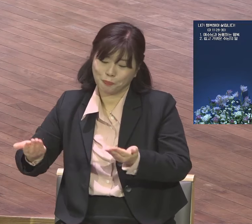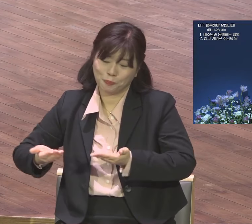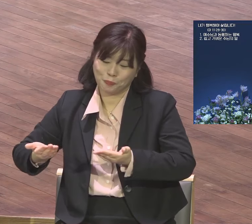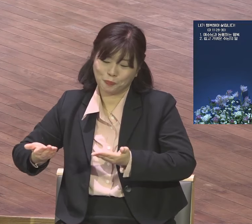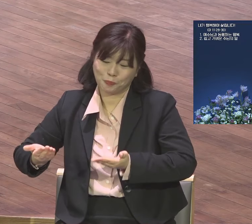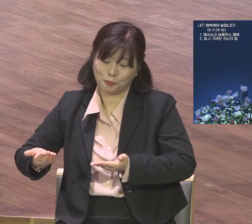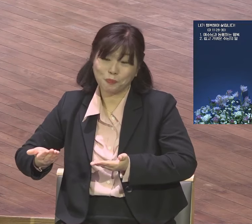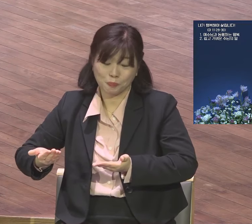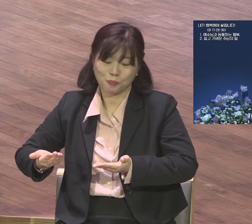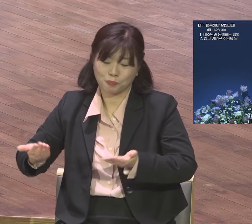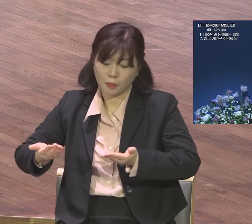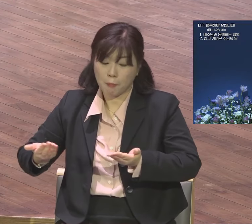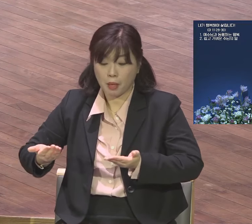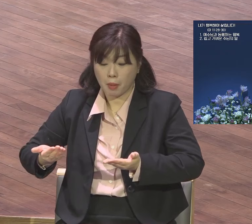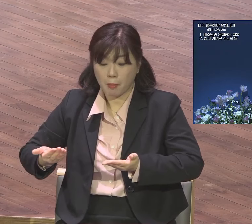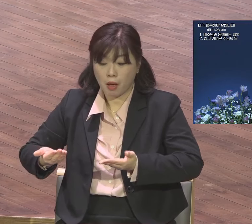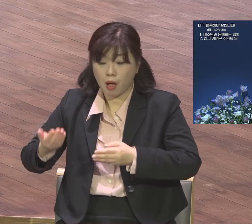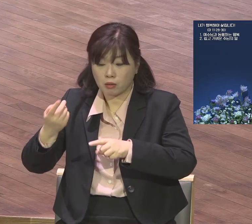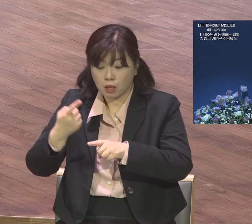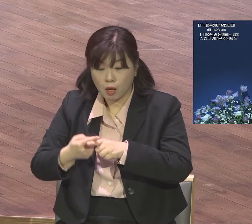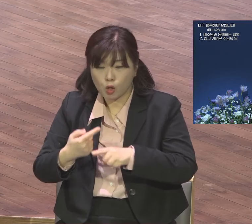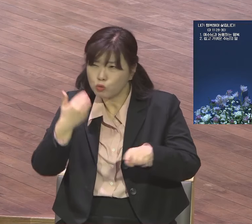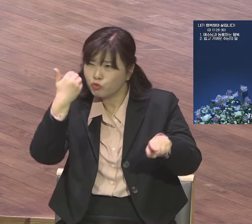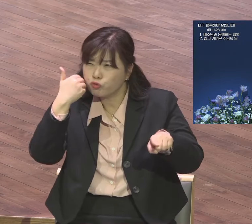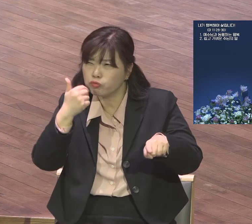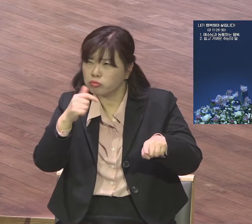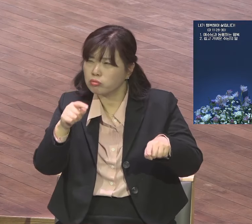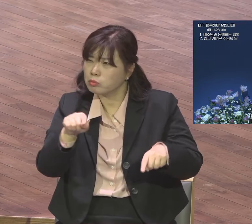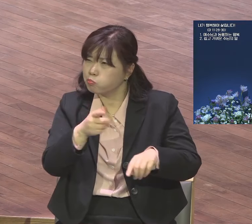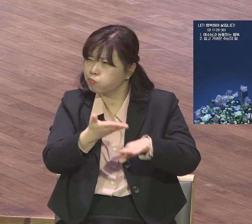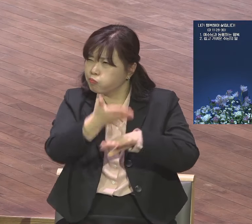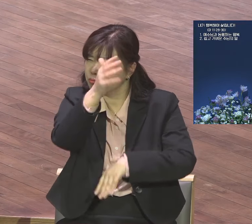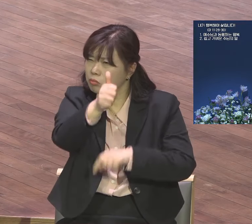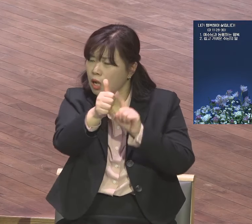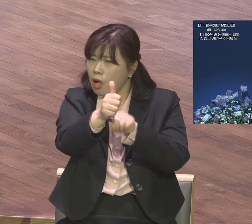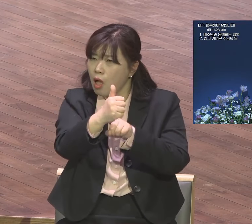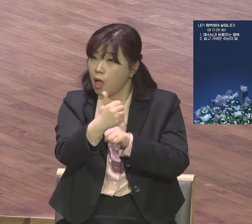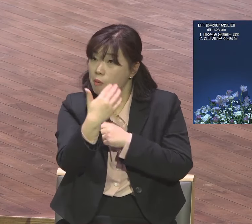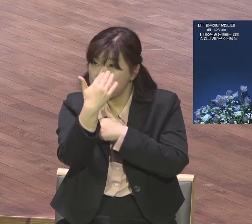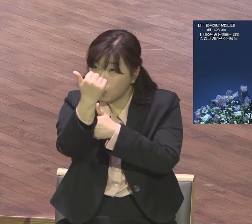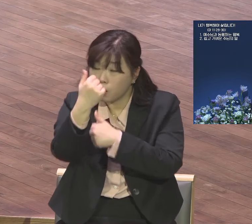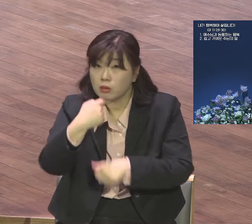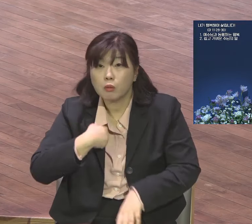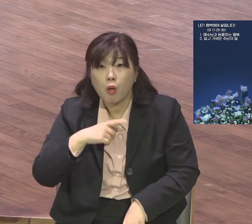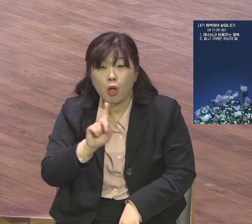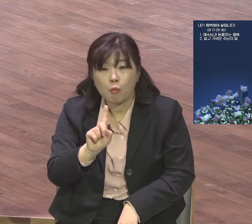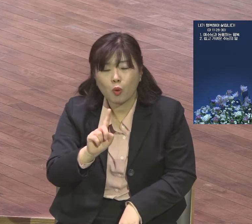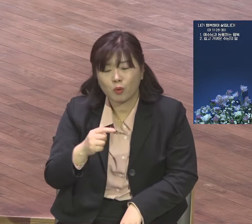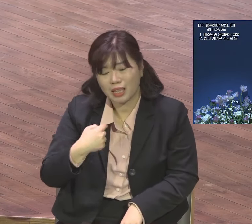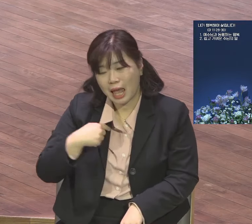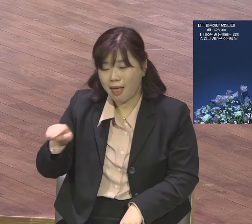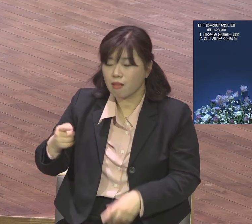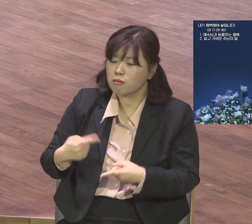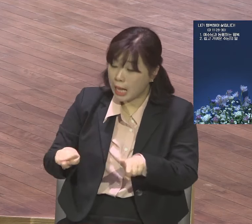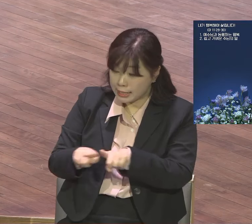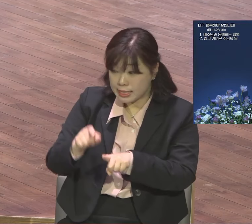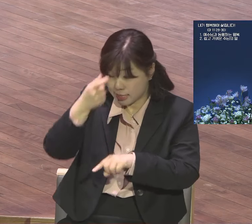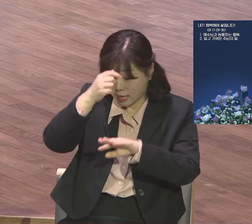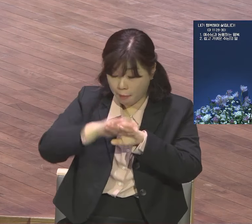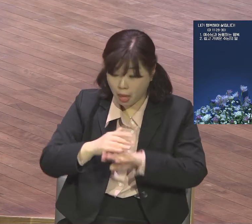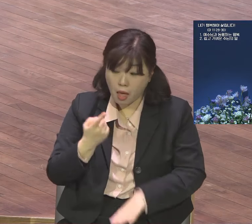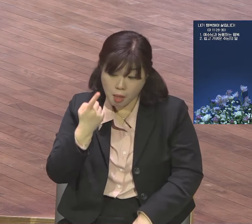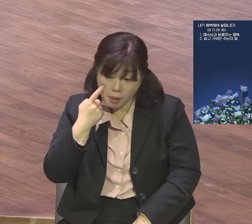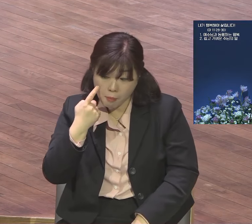같이 여기서 근무해보지 않겠냐 이런 제안을 했습니다. 제가 원래는 본사, 소공동에 있는